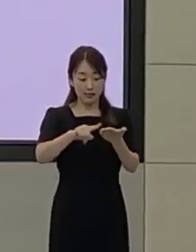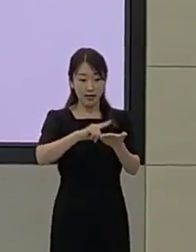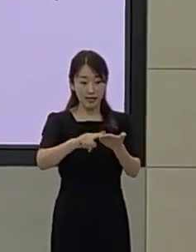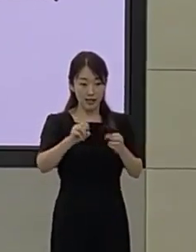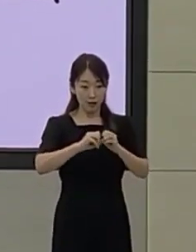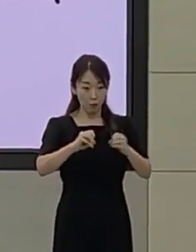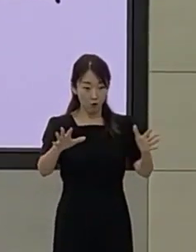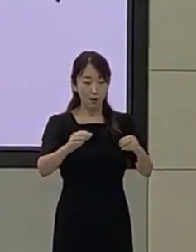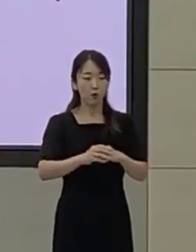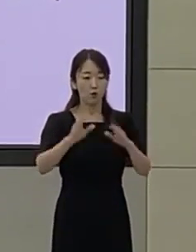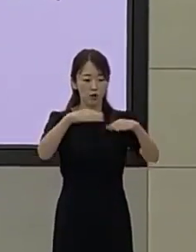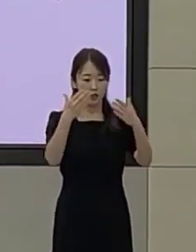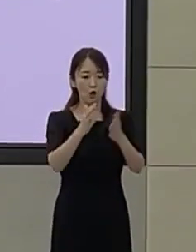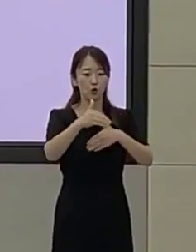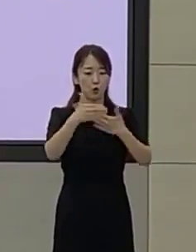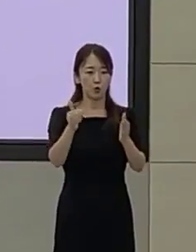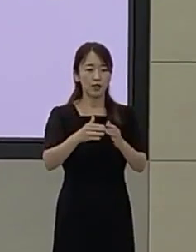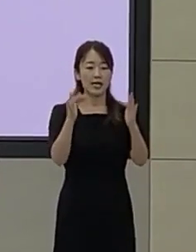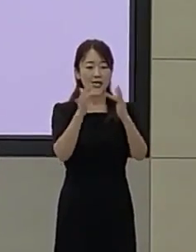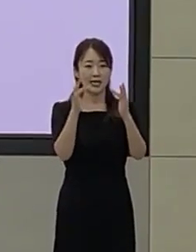보급하고 전 교실의 통신망도